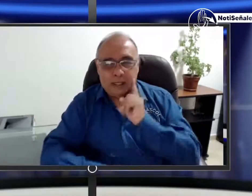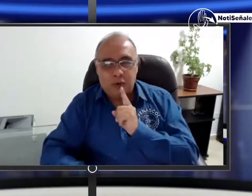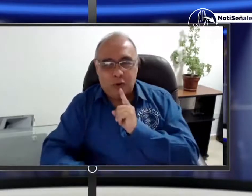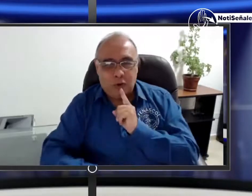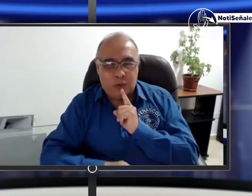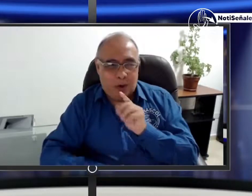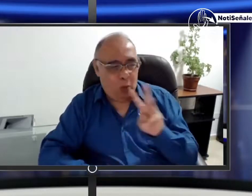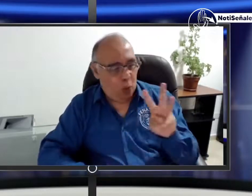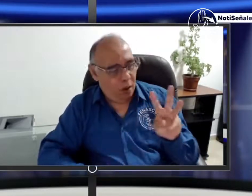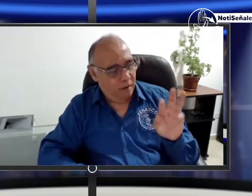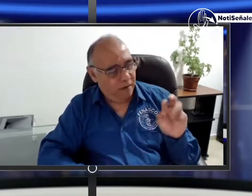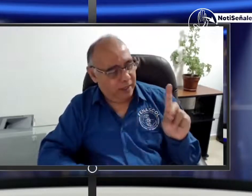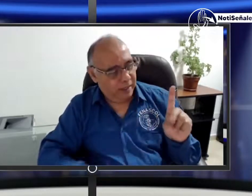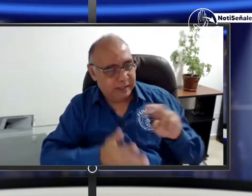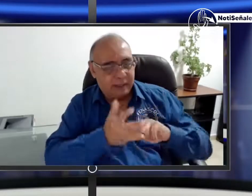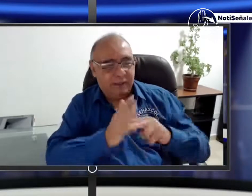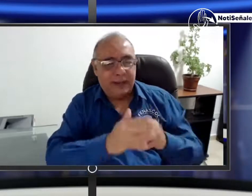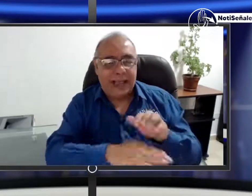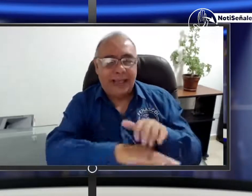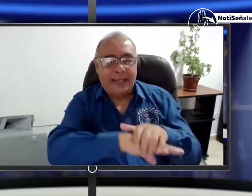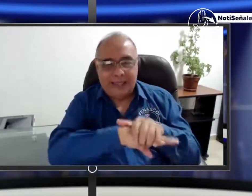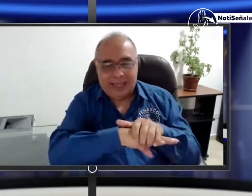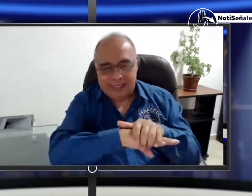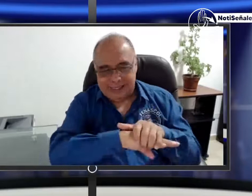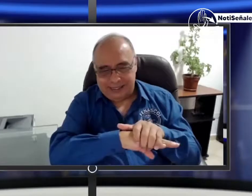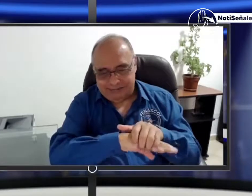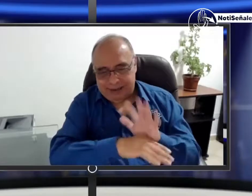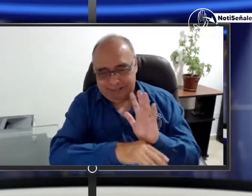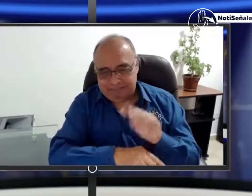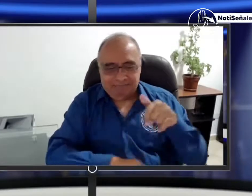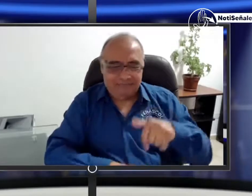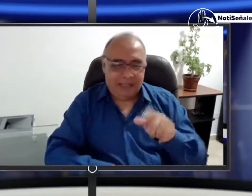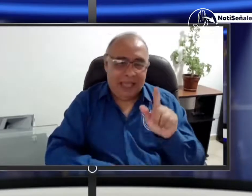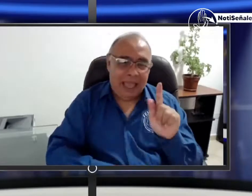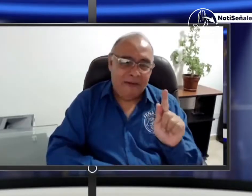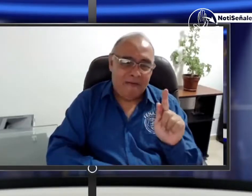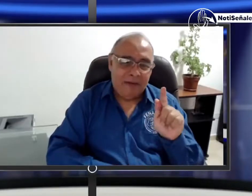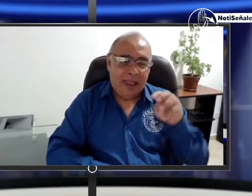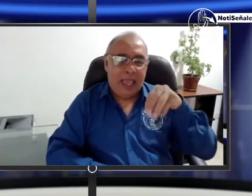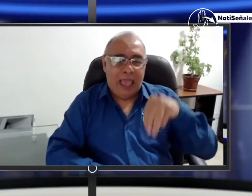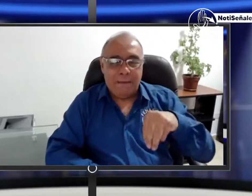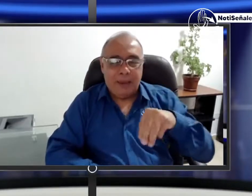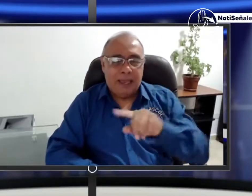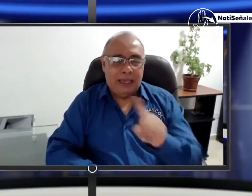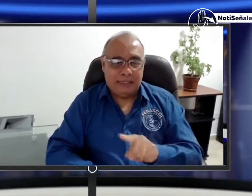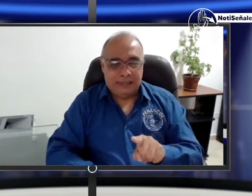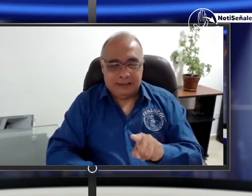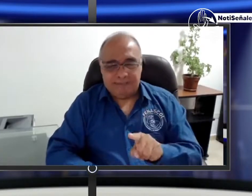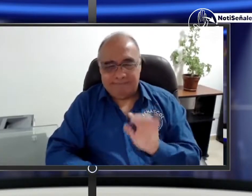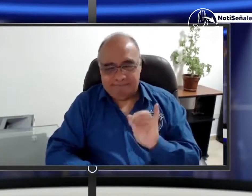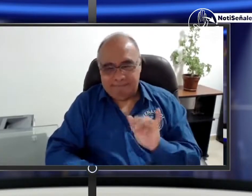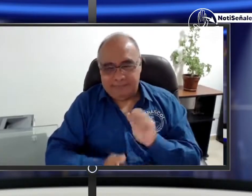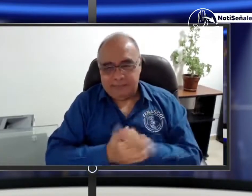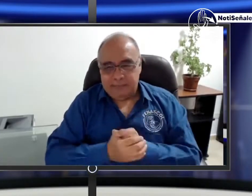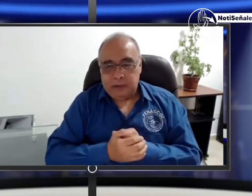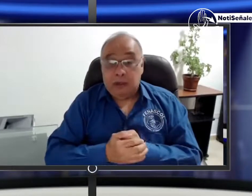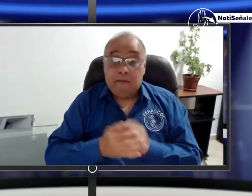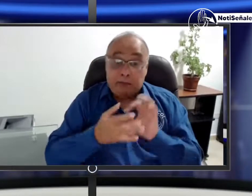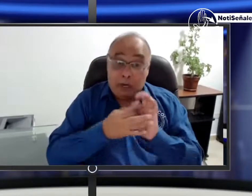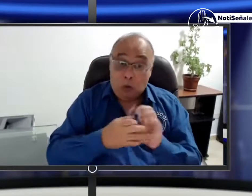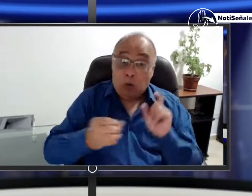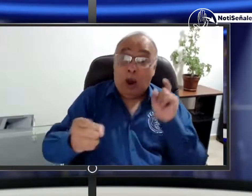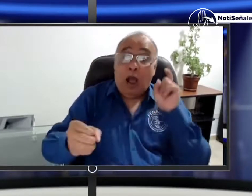sigla en inglés son los que es la federación mundial de sordos si sólo menciona la w de